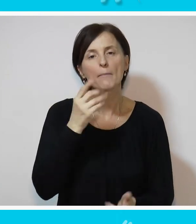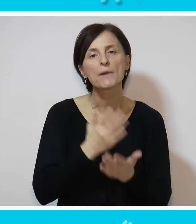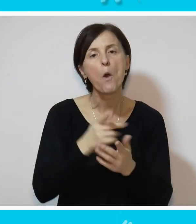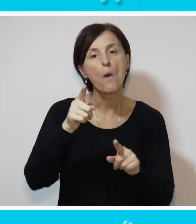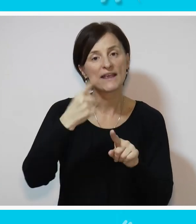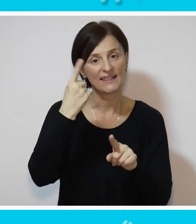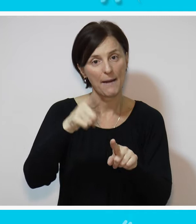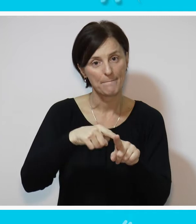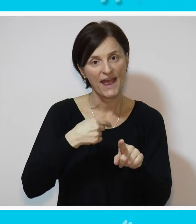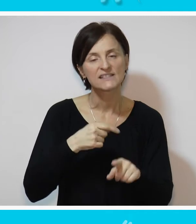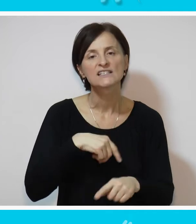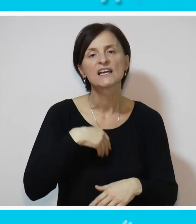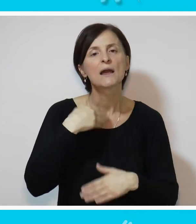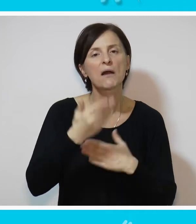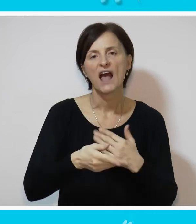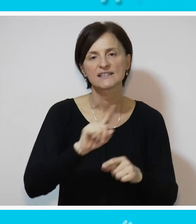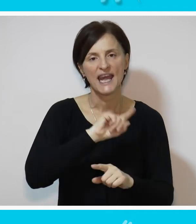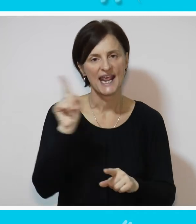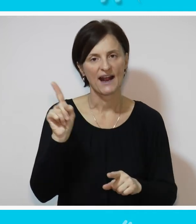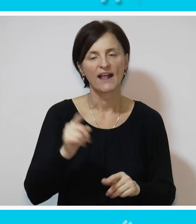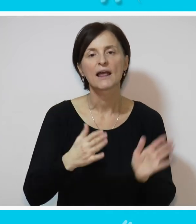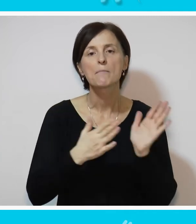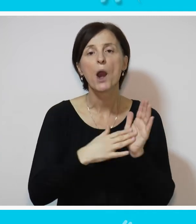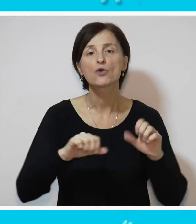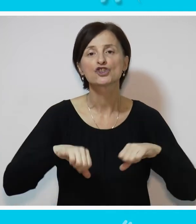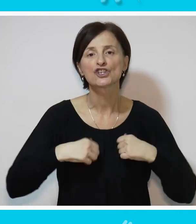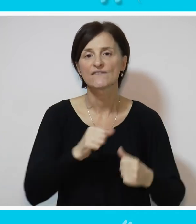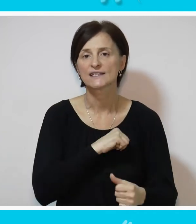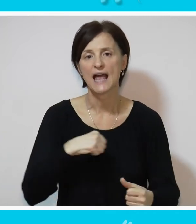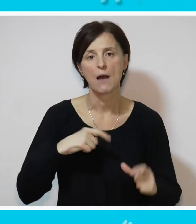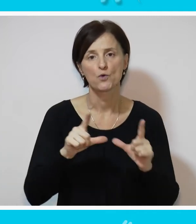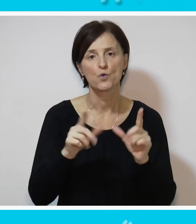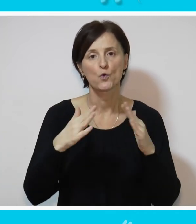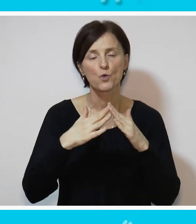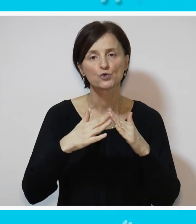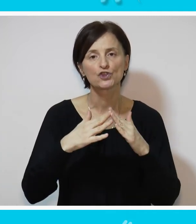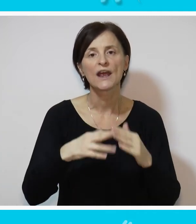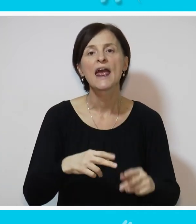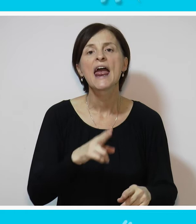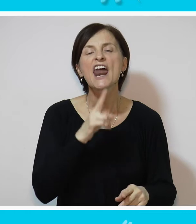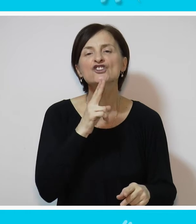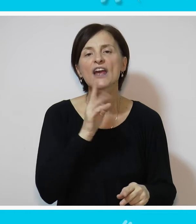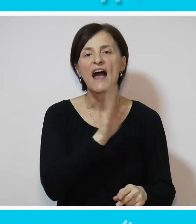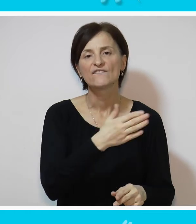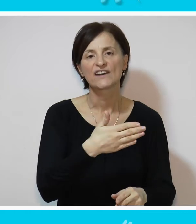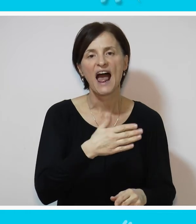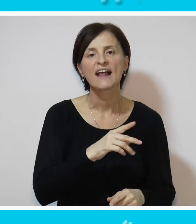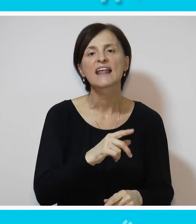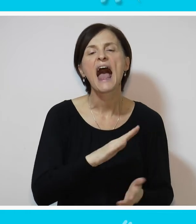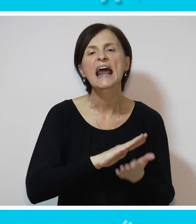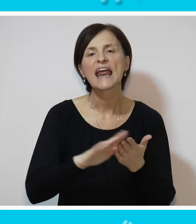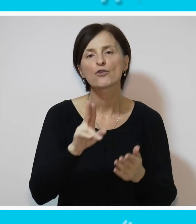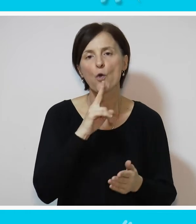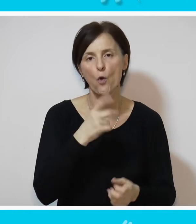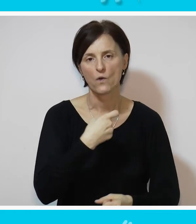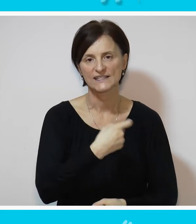bio mjesec dana i više nikada. Miloš živi sam u kući, na čija vrata retko